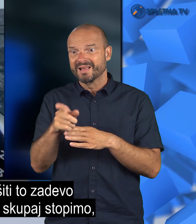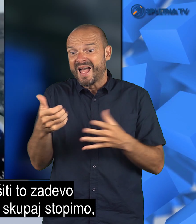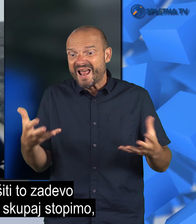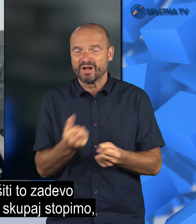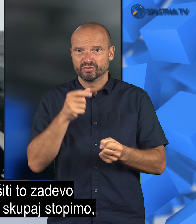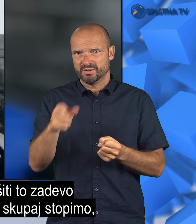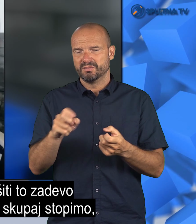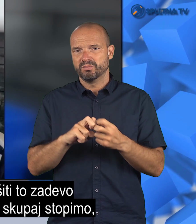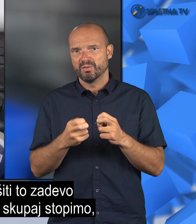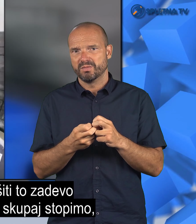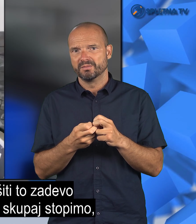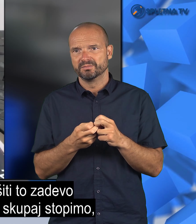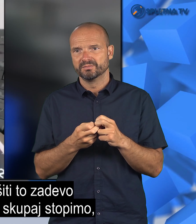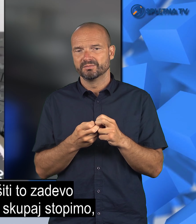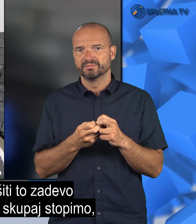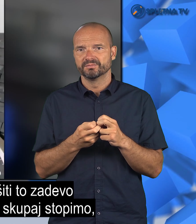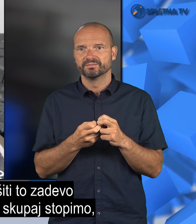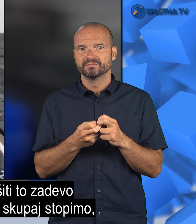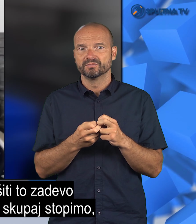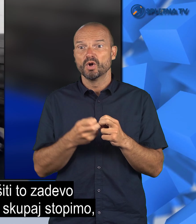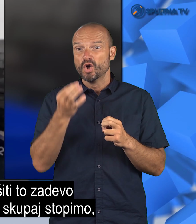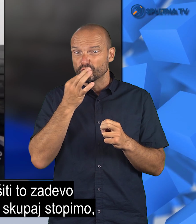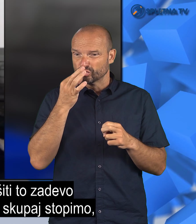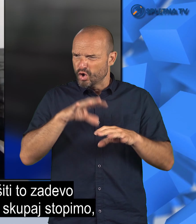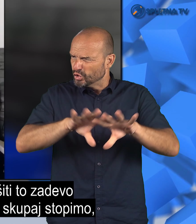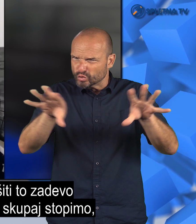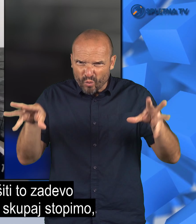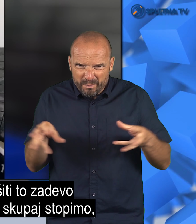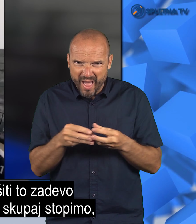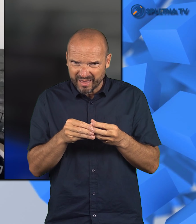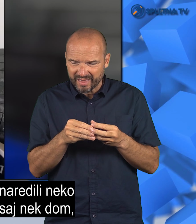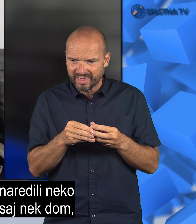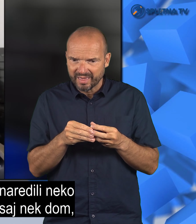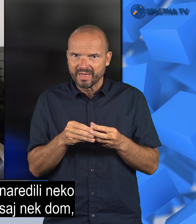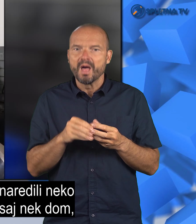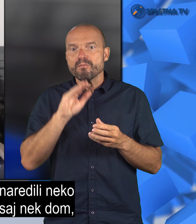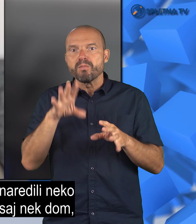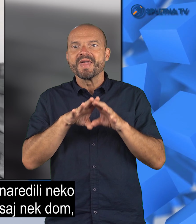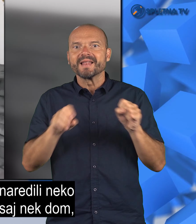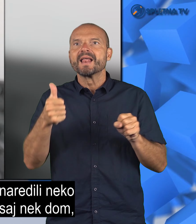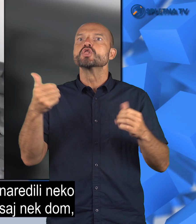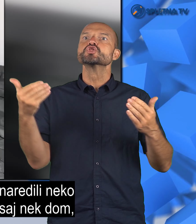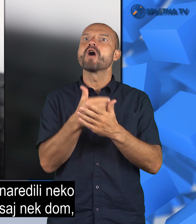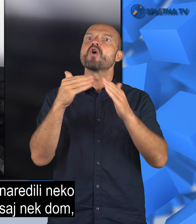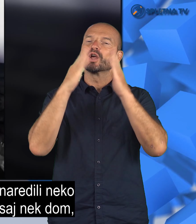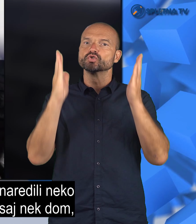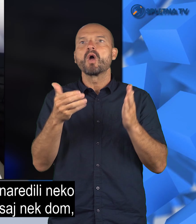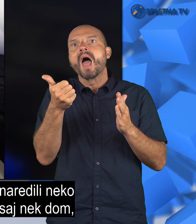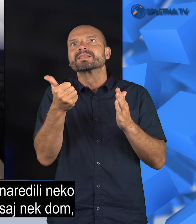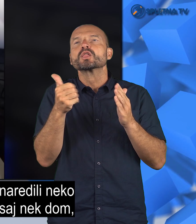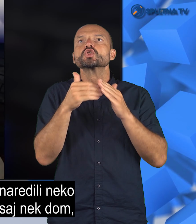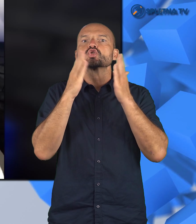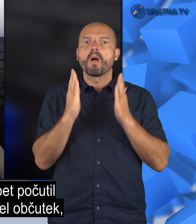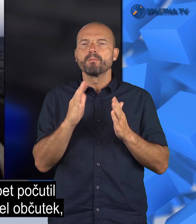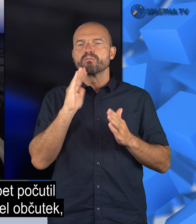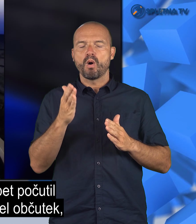rešiti to zadevo. Mislim, da če vsi skupaj stopimo, bomo lahko naredili neko novo hiško ali pa vsaj nek dom,